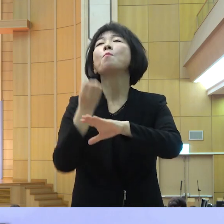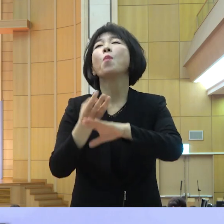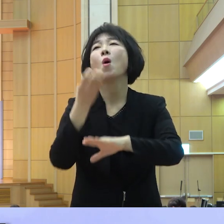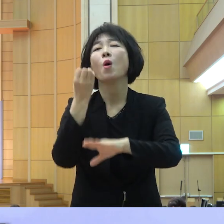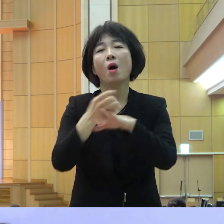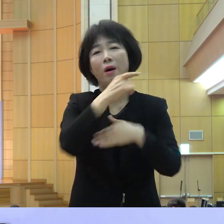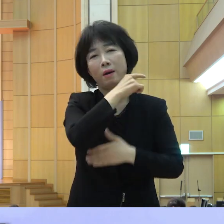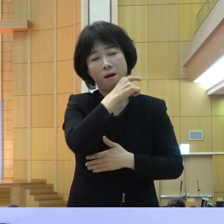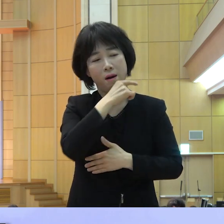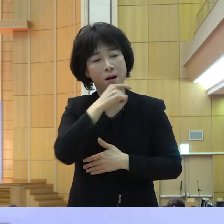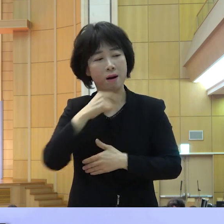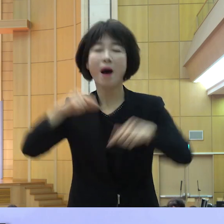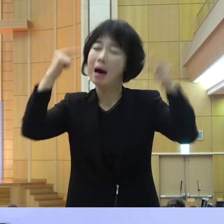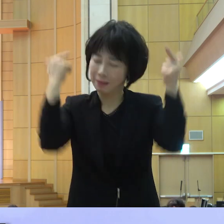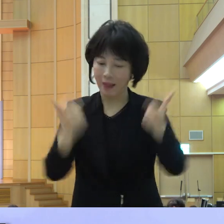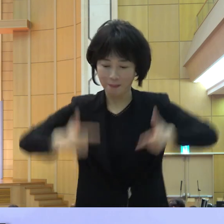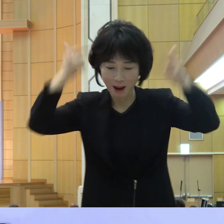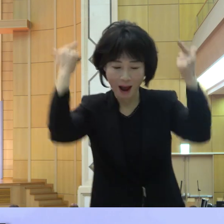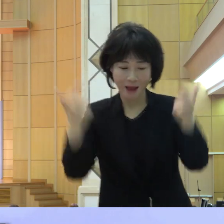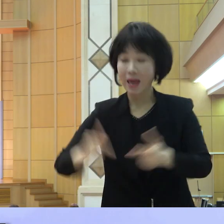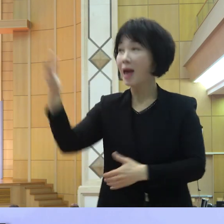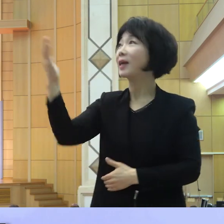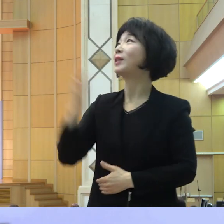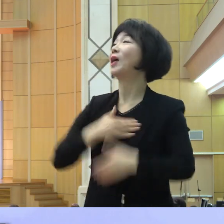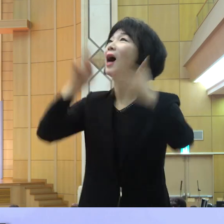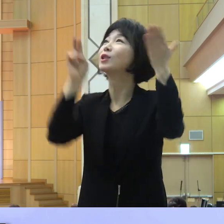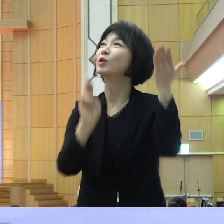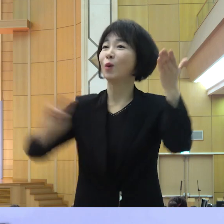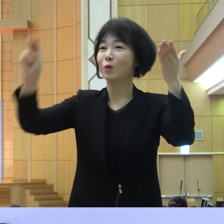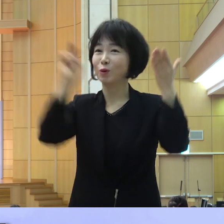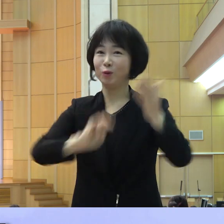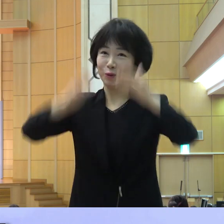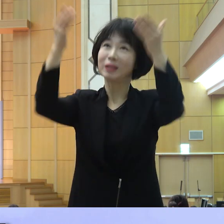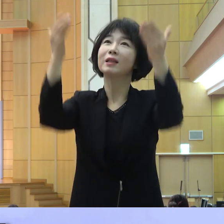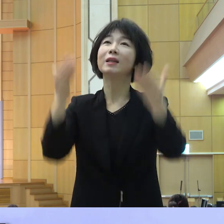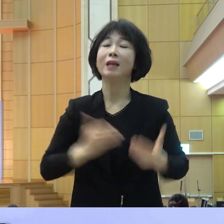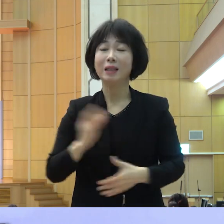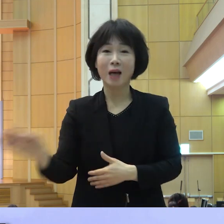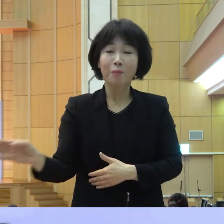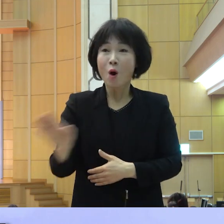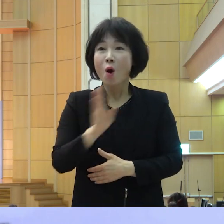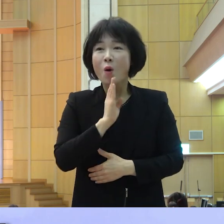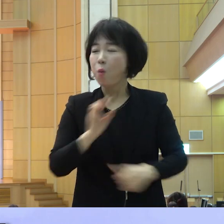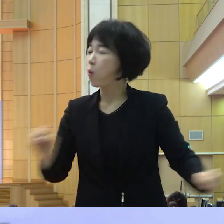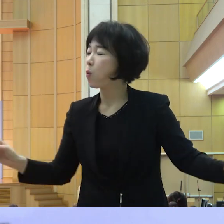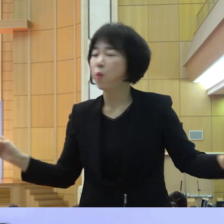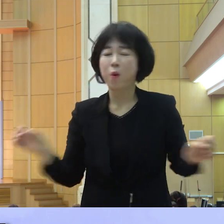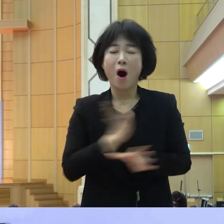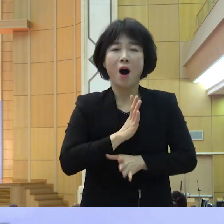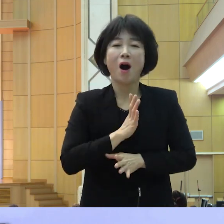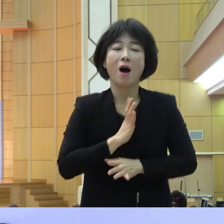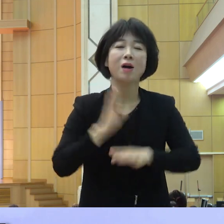보혈 날마다 나에게 찬송 주니 참